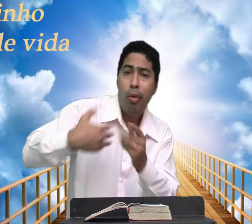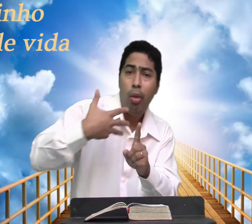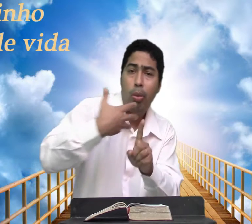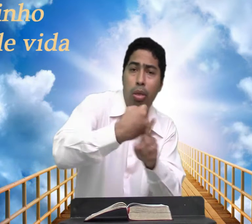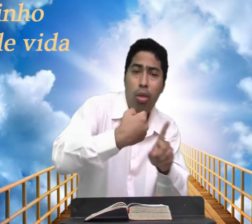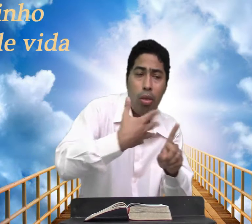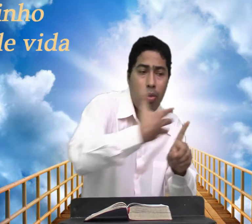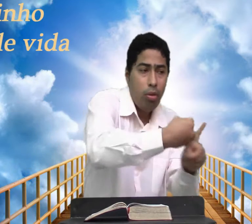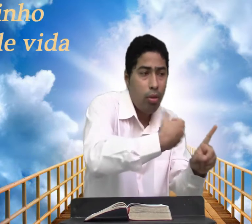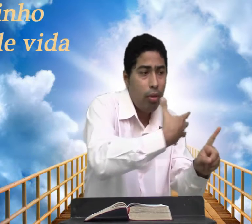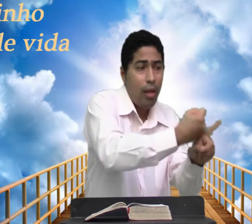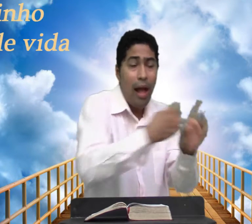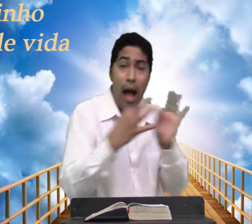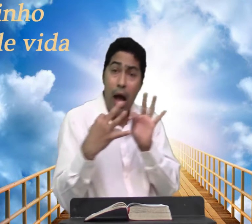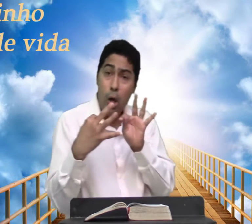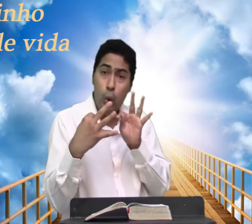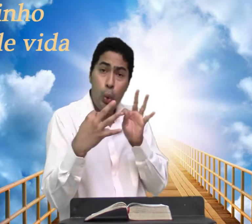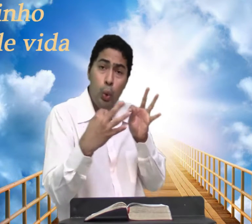todos pecaram.